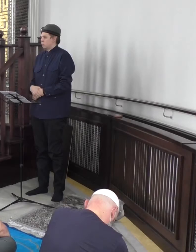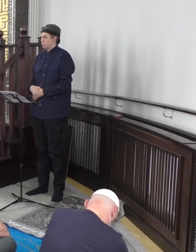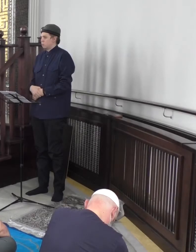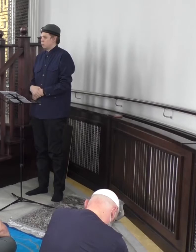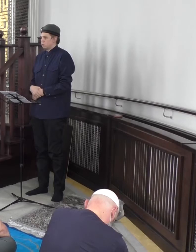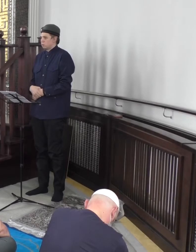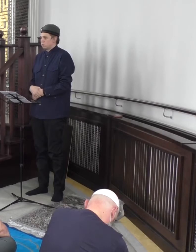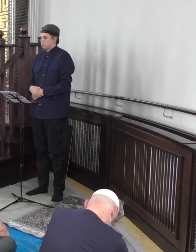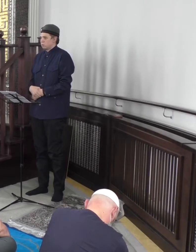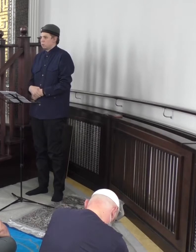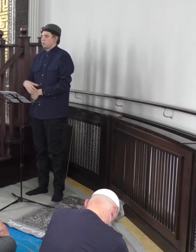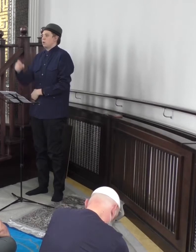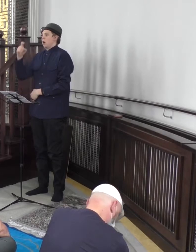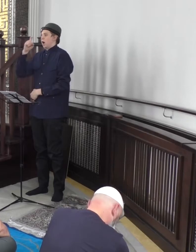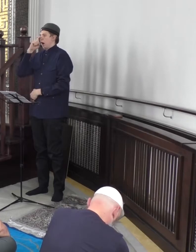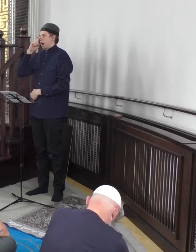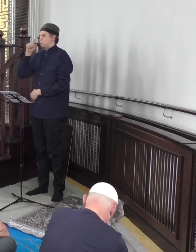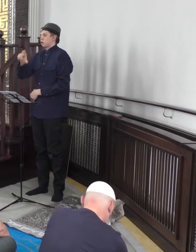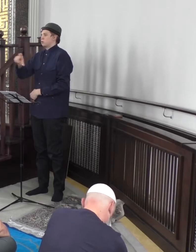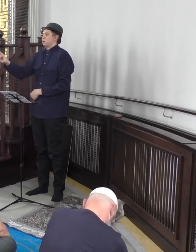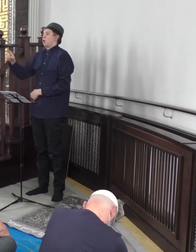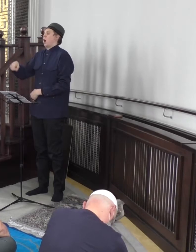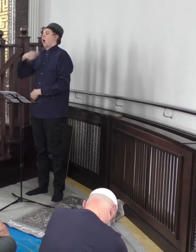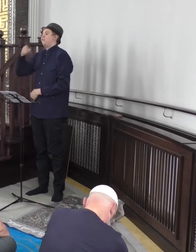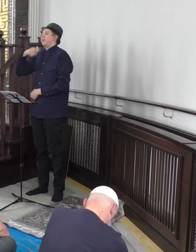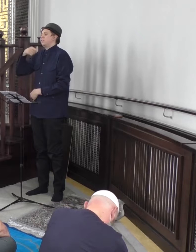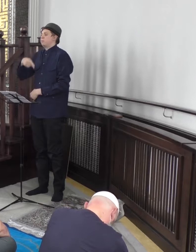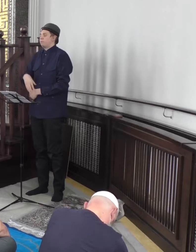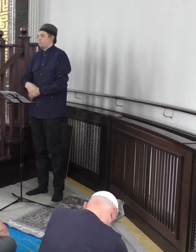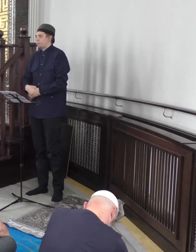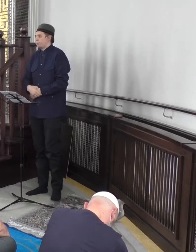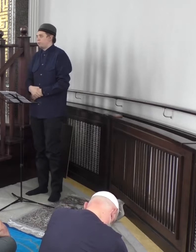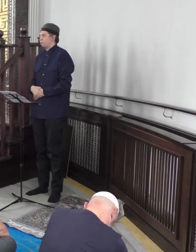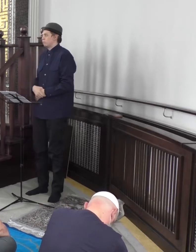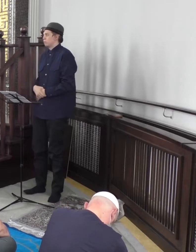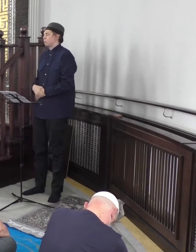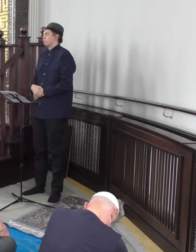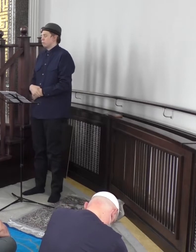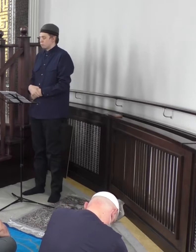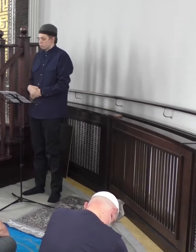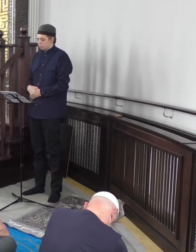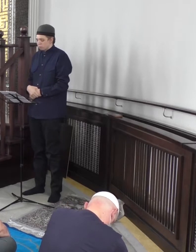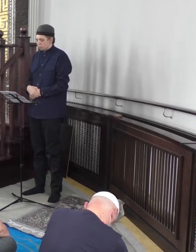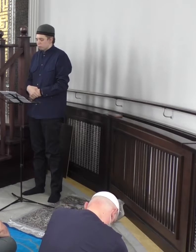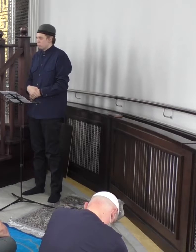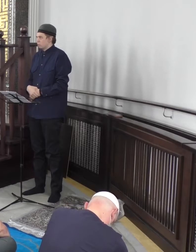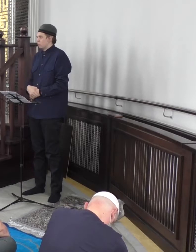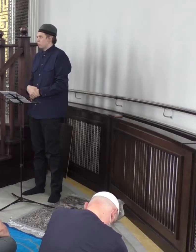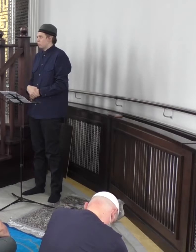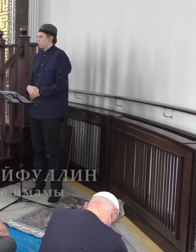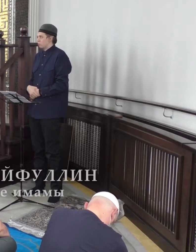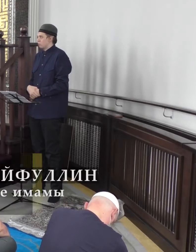أعوذ بالله من الشيطان الرجيم بسم الله الرحمن الرحيم إن الحمد لله نحمده ونستعينه